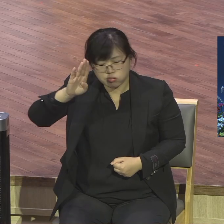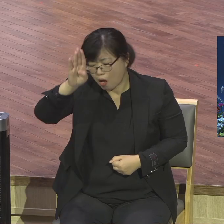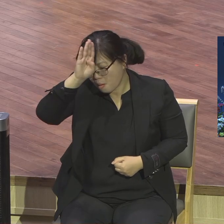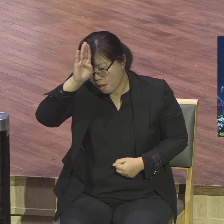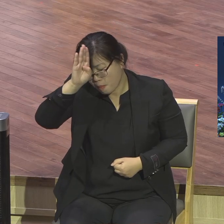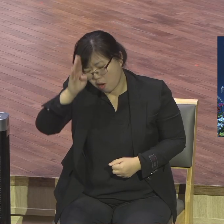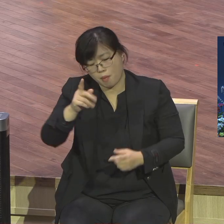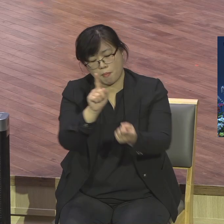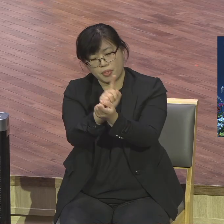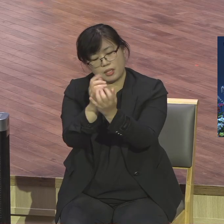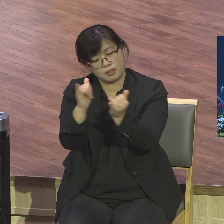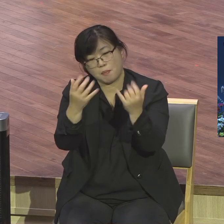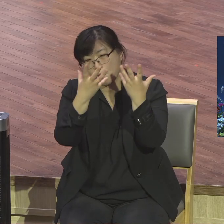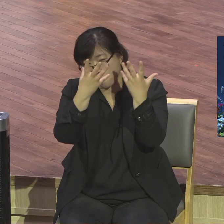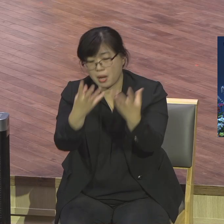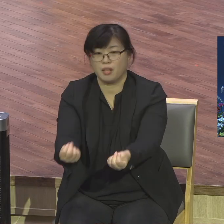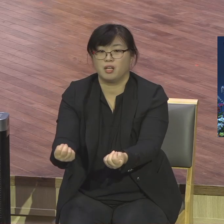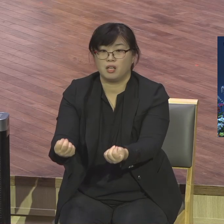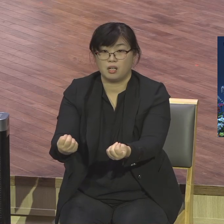땅 자체가요